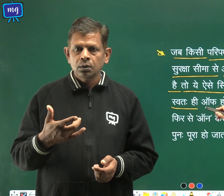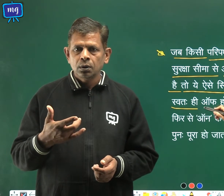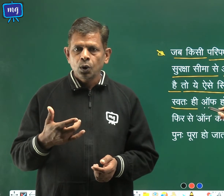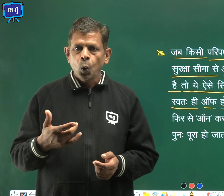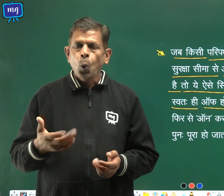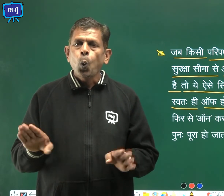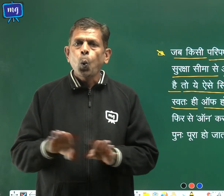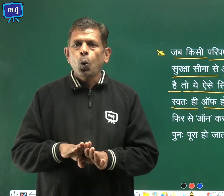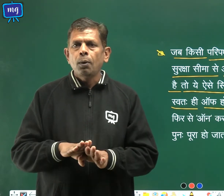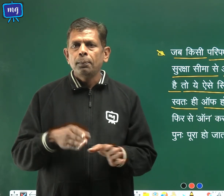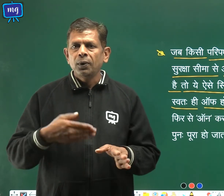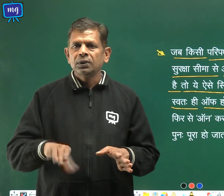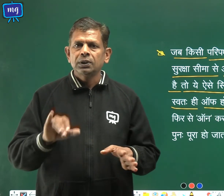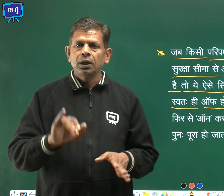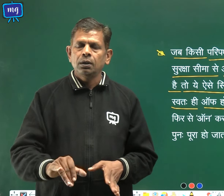ऑफ हो जाते हैं।